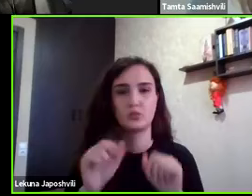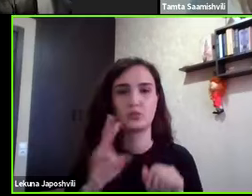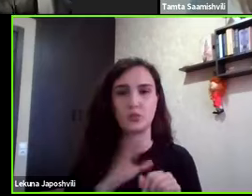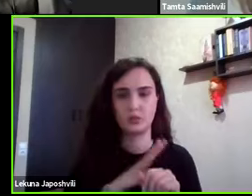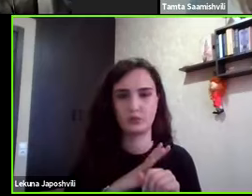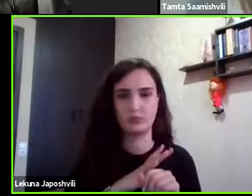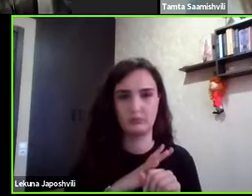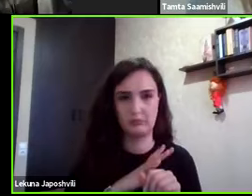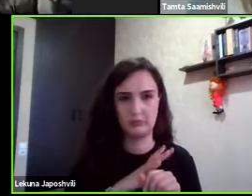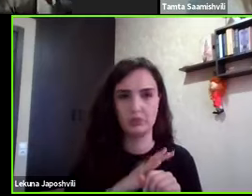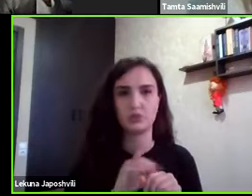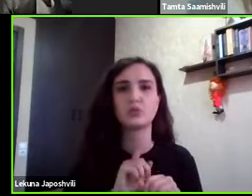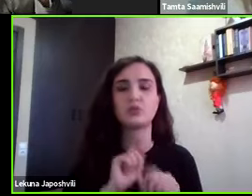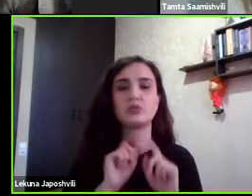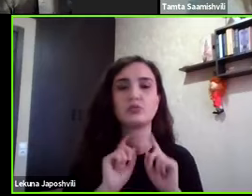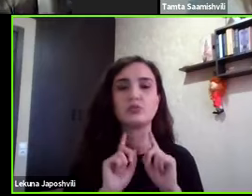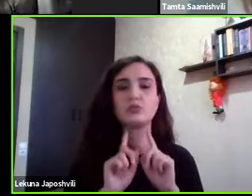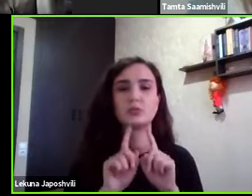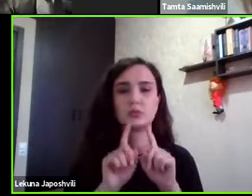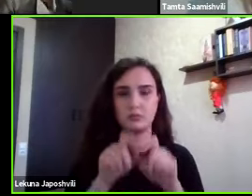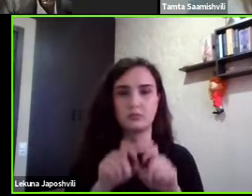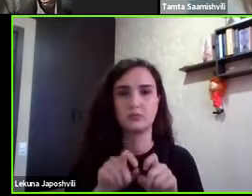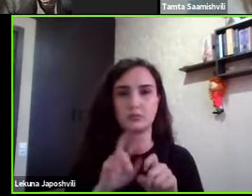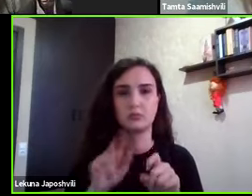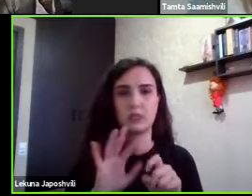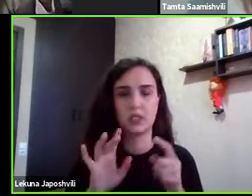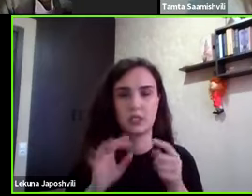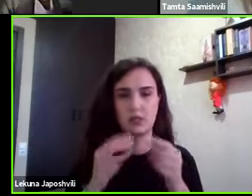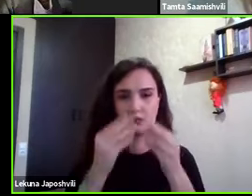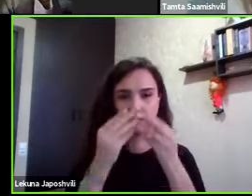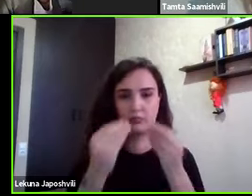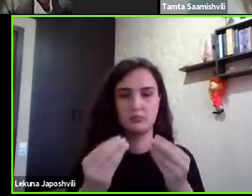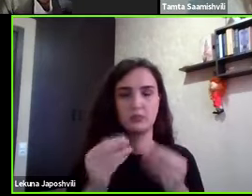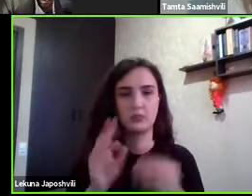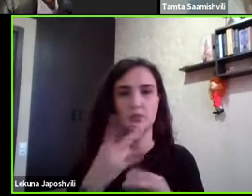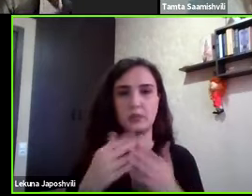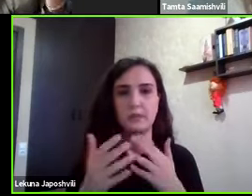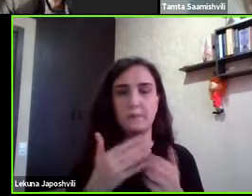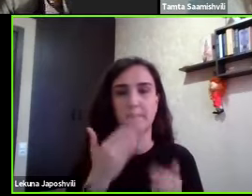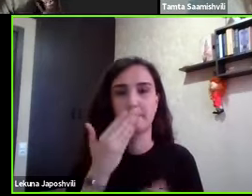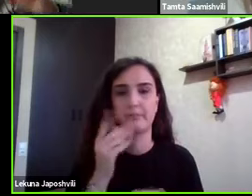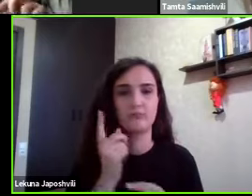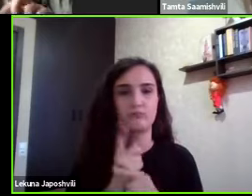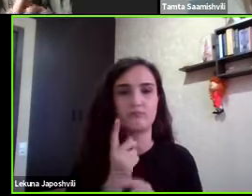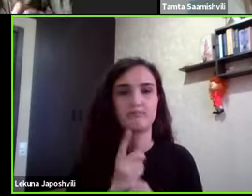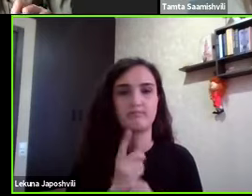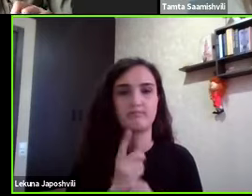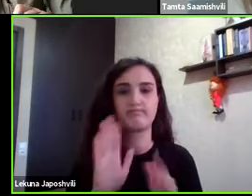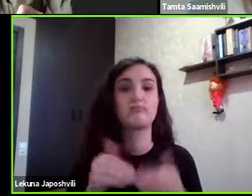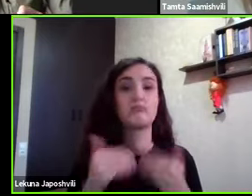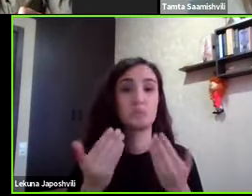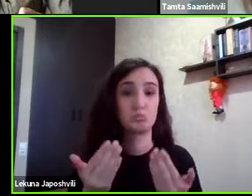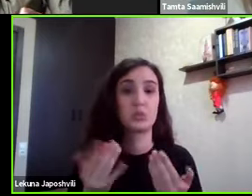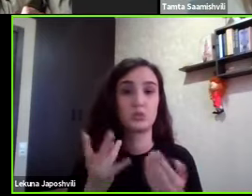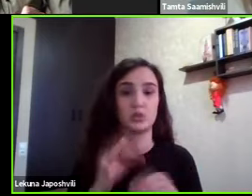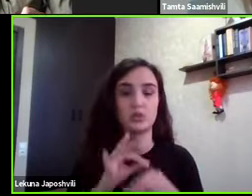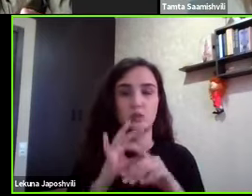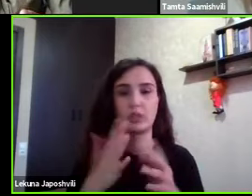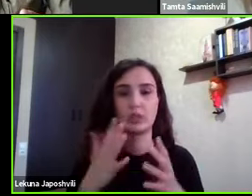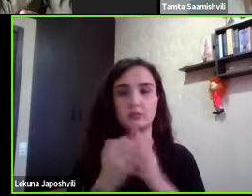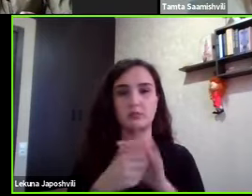იყოს, შიგნიდან გარეთ იხსნება და არა გარეთზე და პირებზე არ უნდა მოკიდოთ ხელი. და რა თქმა უნდა, მე უნდა ჩავიტაროთ